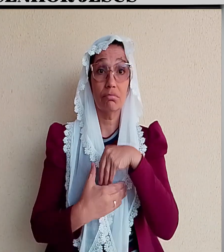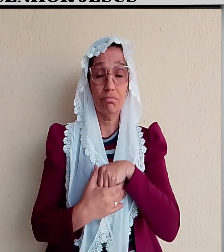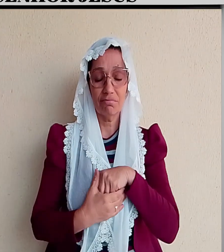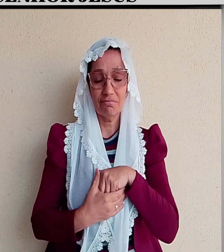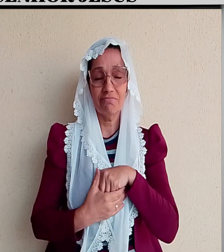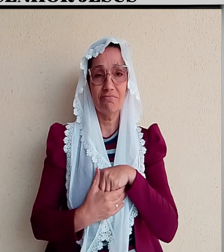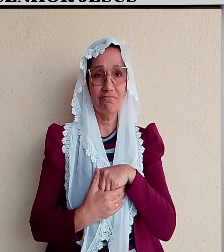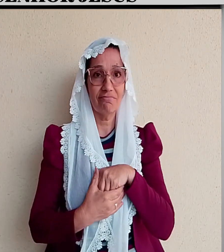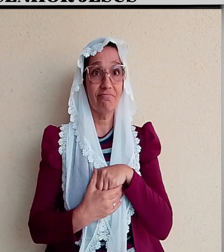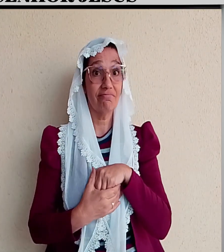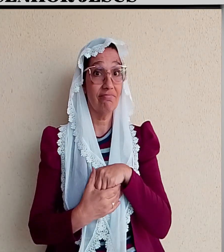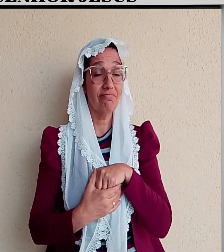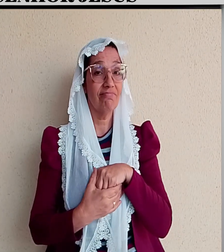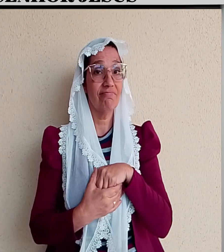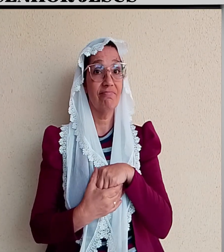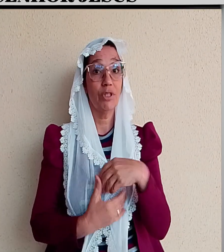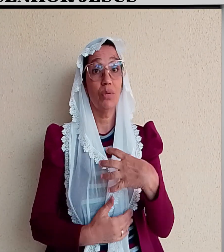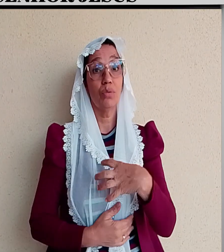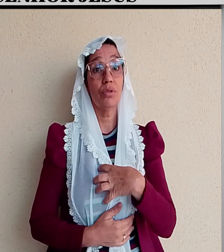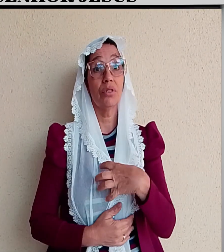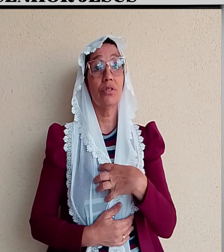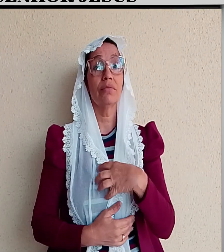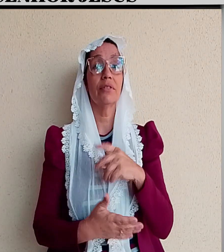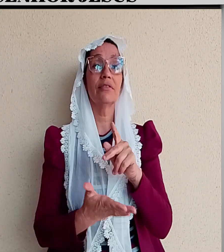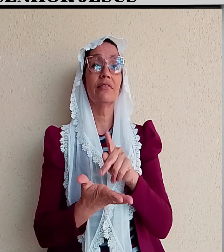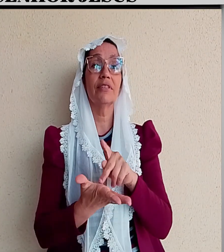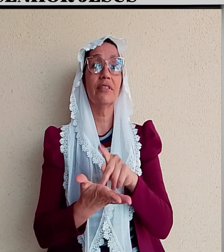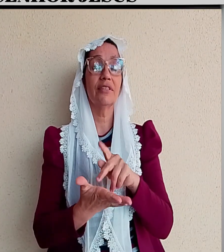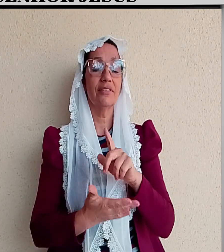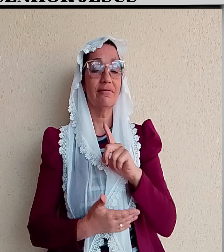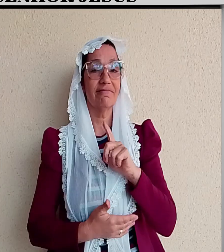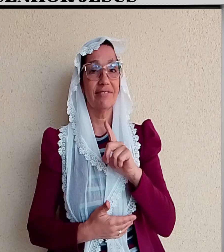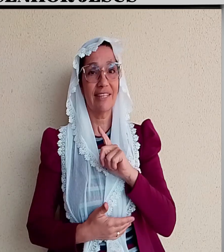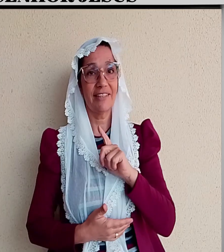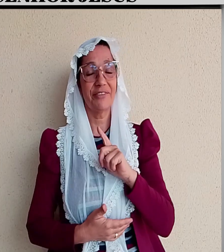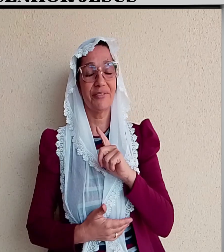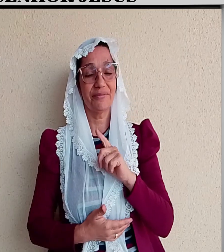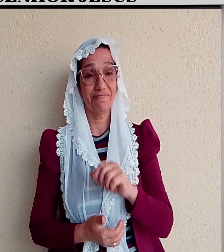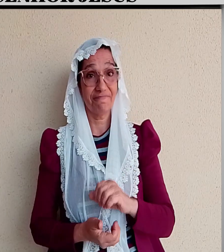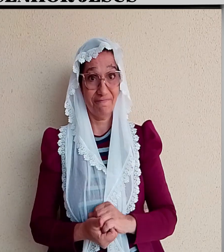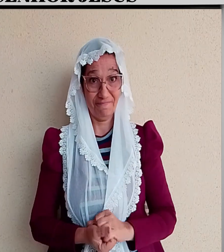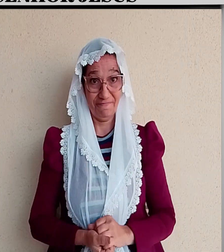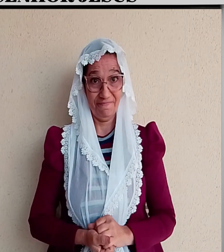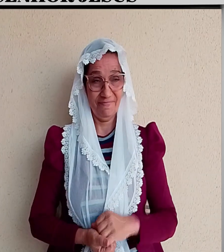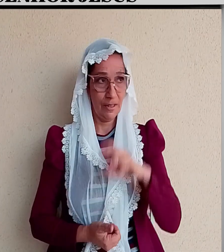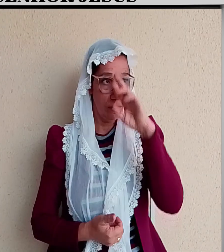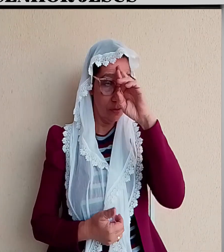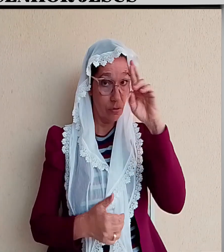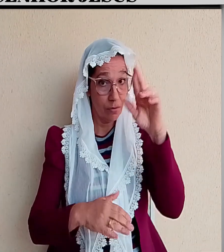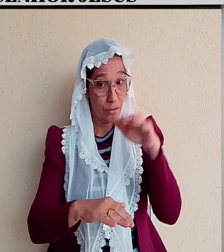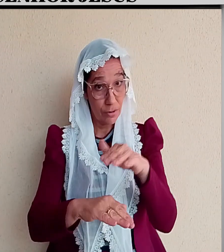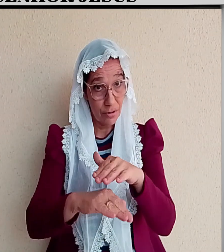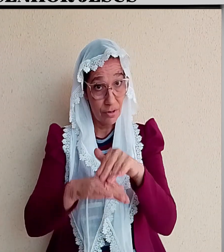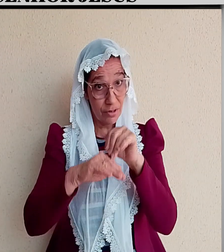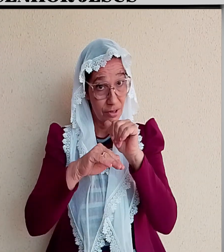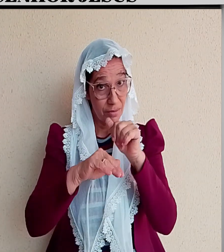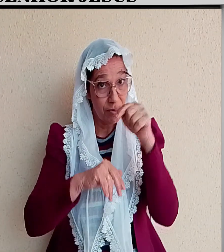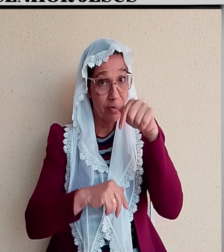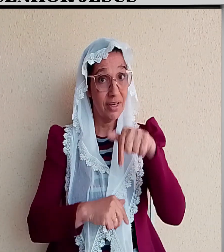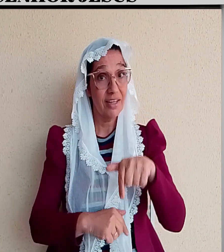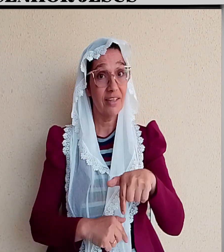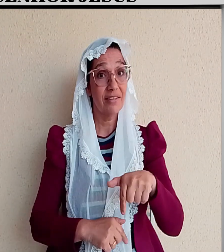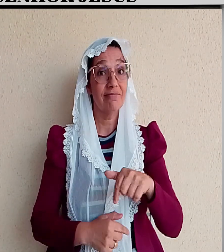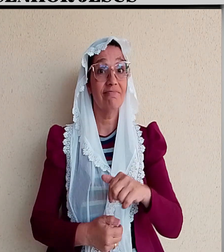hoje. Aleluia. E aí começa o início de uma obra, aleluia, de nós querer buscar o